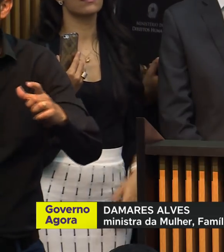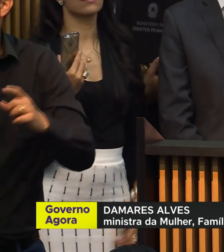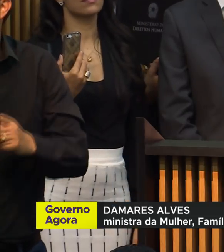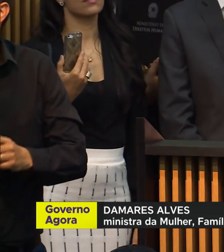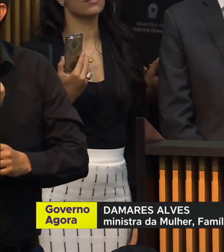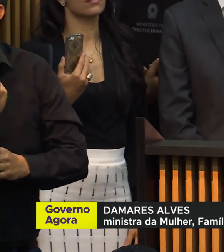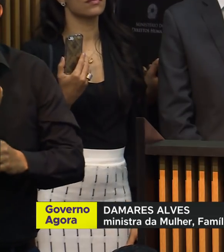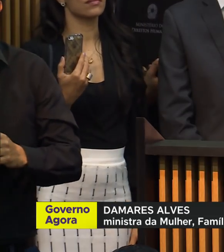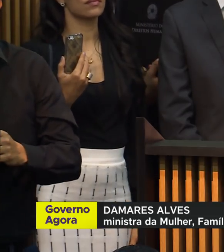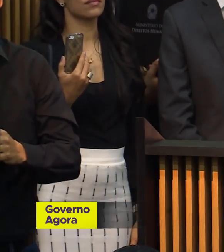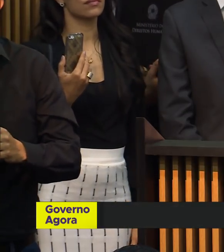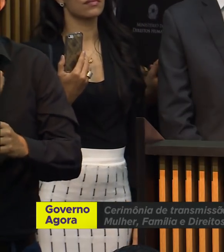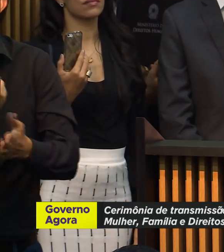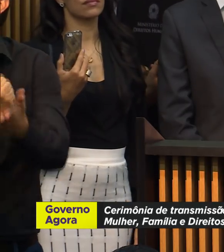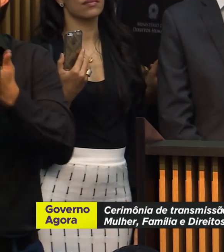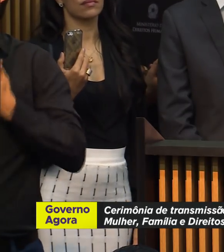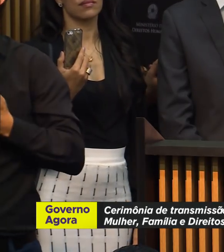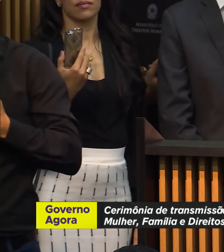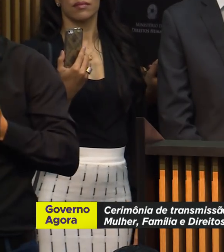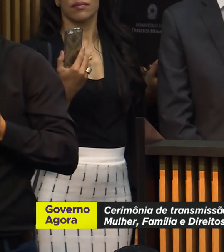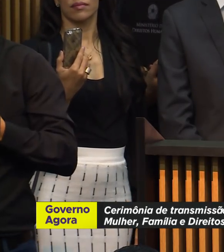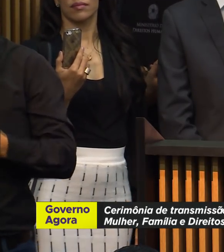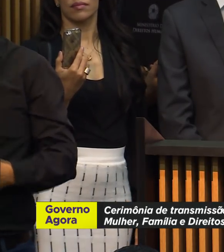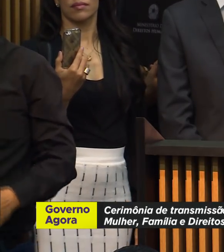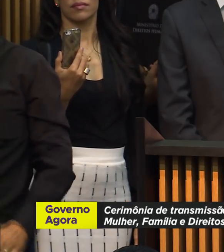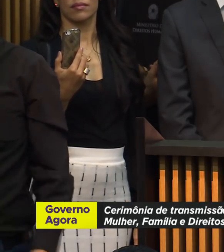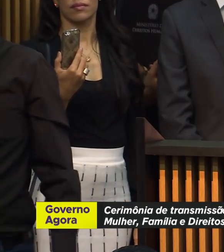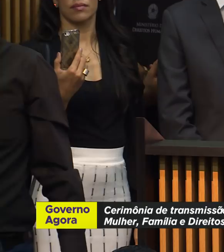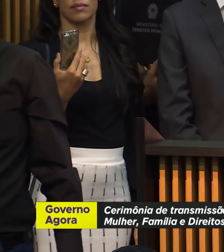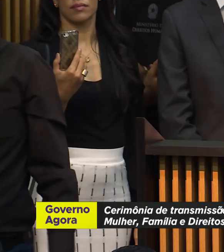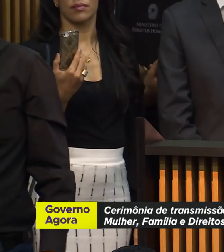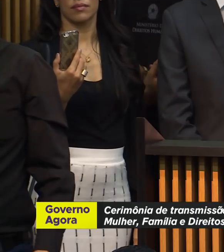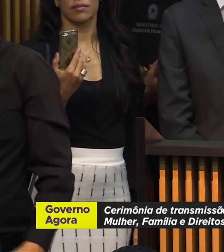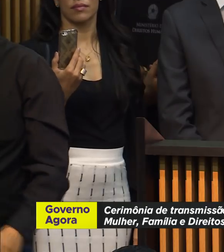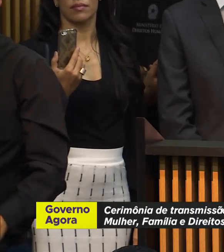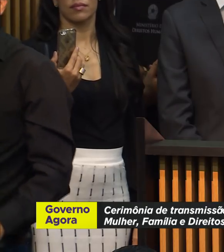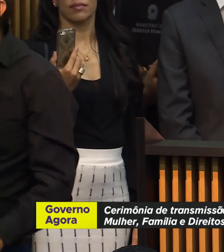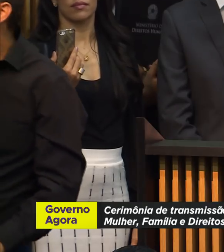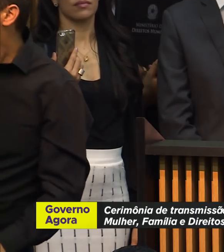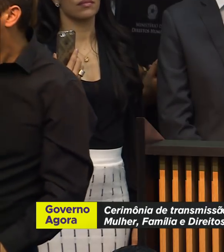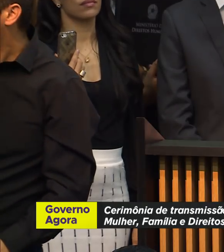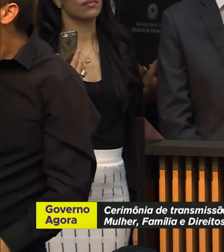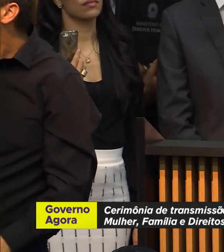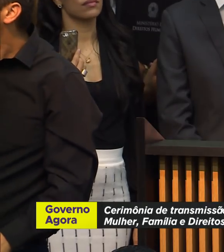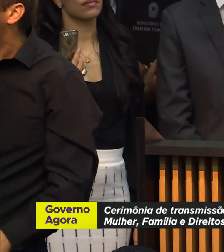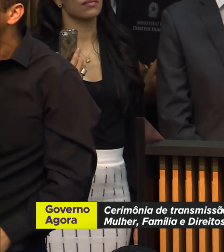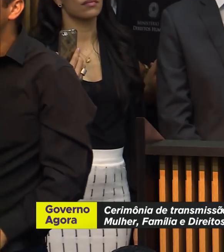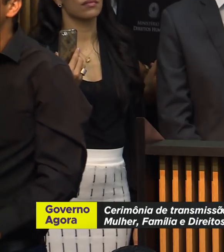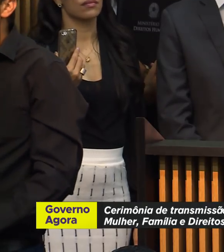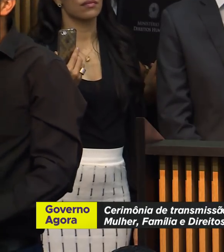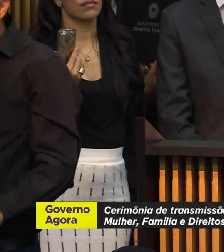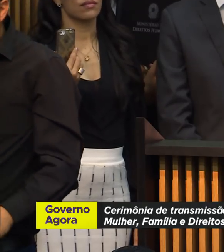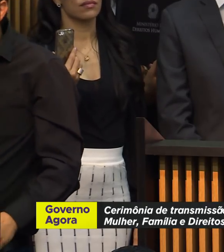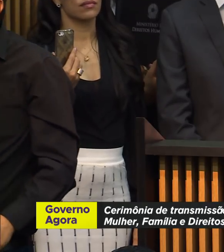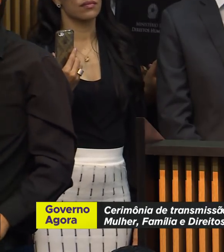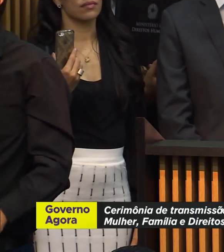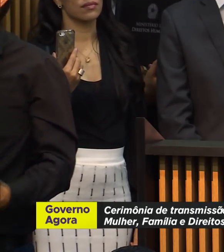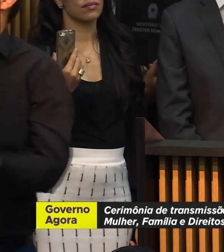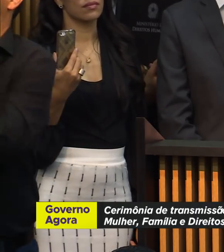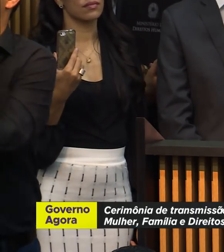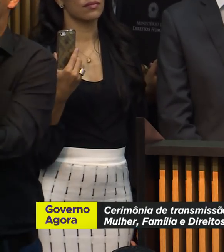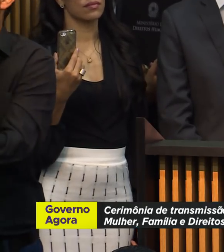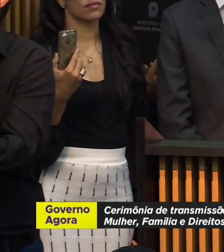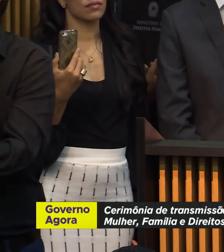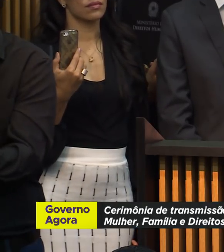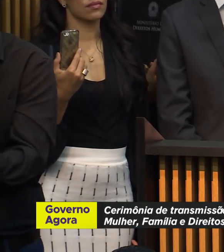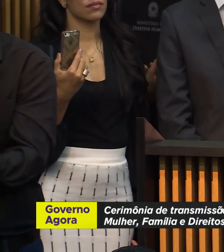socorro. Eu tive. Choro por aqueles que o Estado não alcança e que algumas vezes